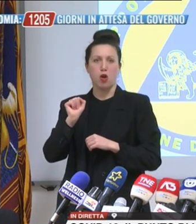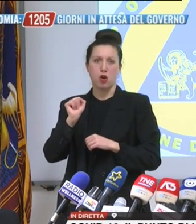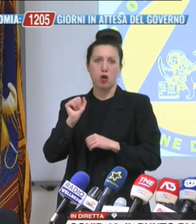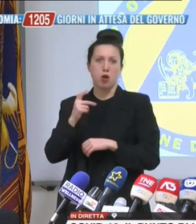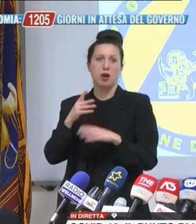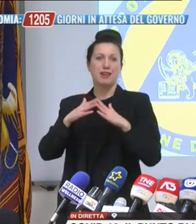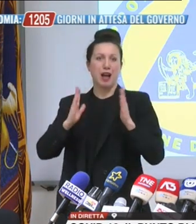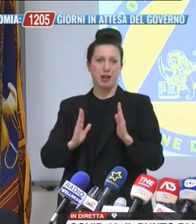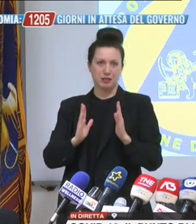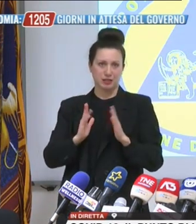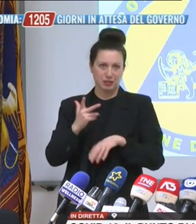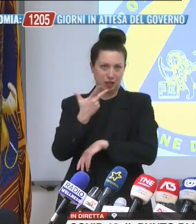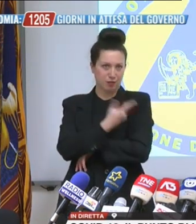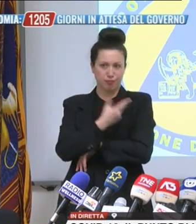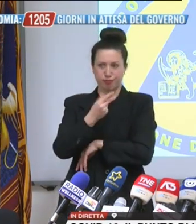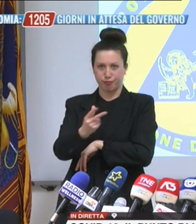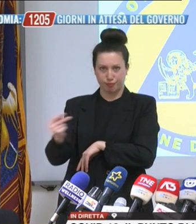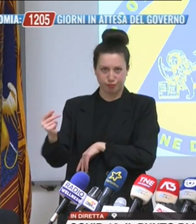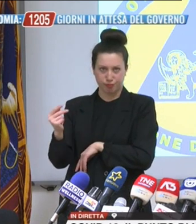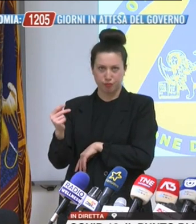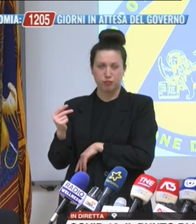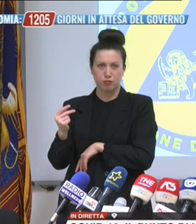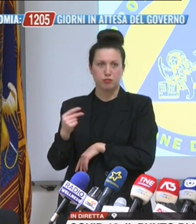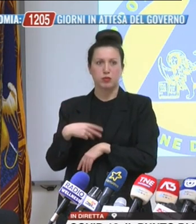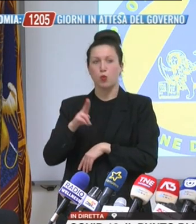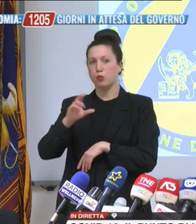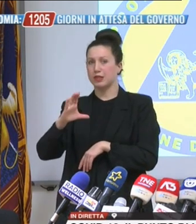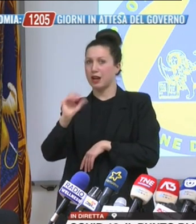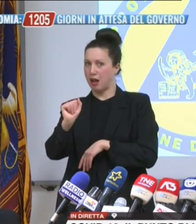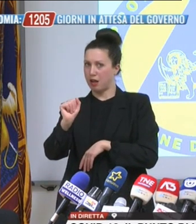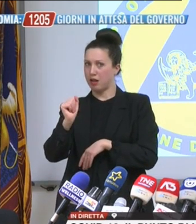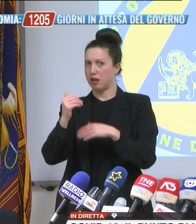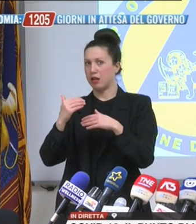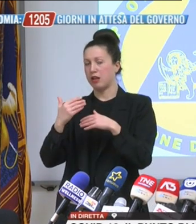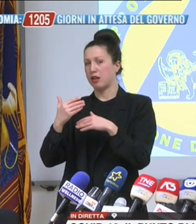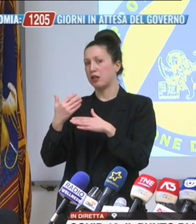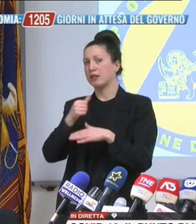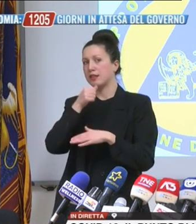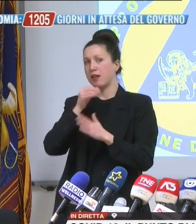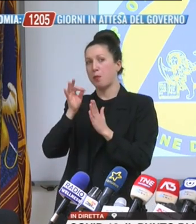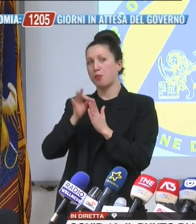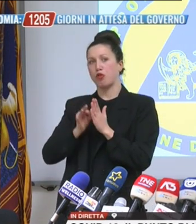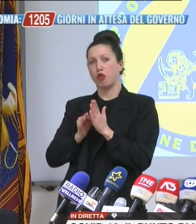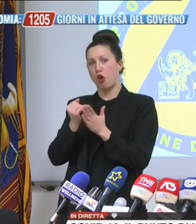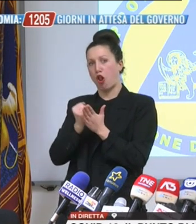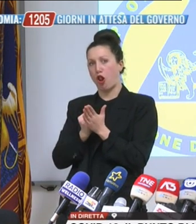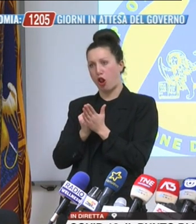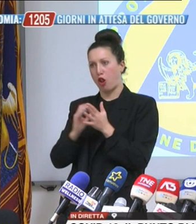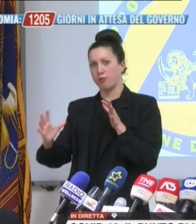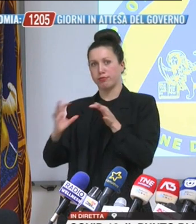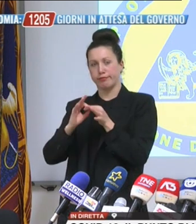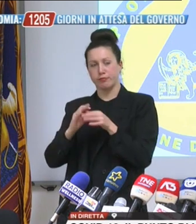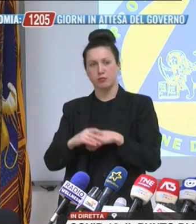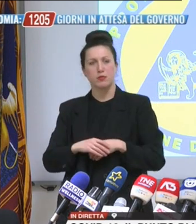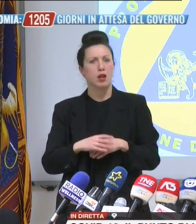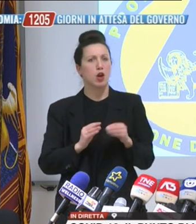stiamo predisponendo anche un protocollo specifico con le USCA. E come funziona? Loro aspettano la lettera e poi eventualmente fanno una richiesta